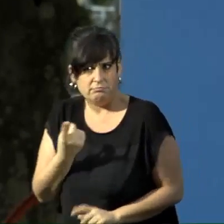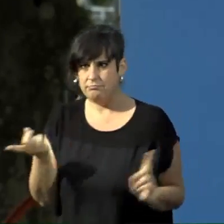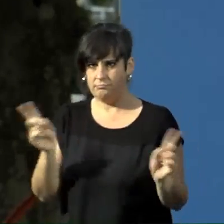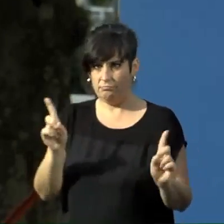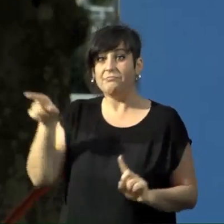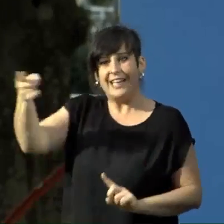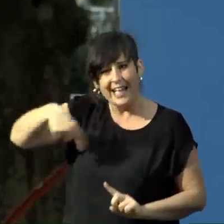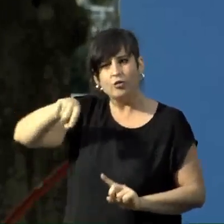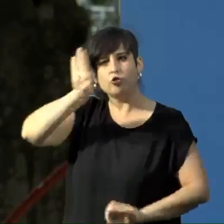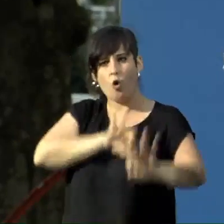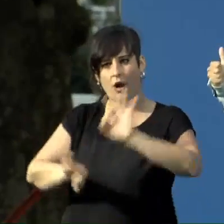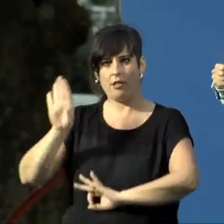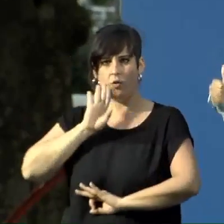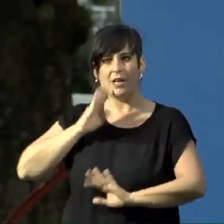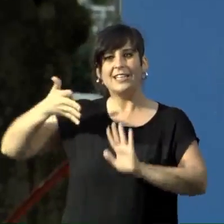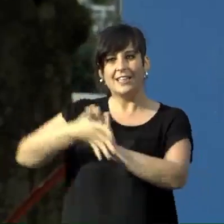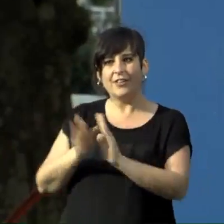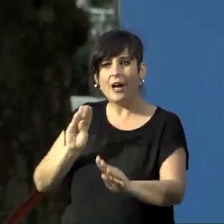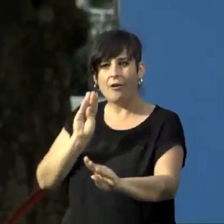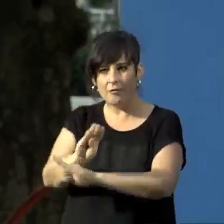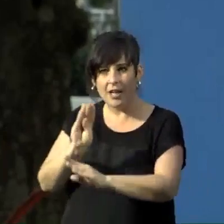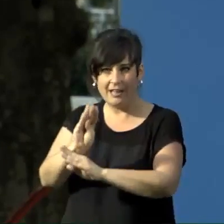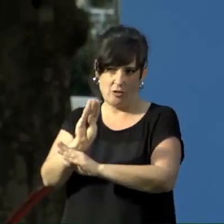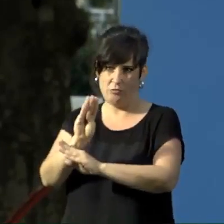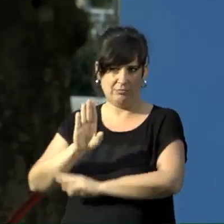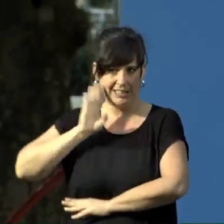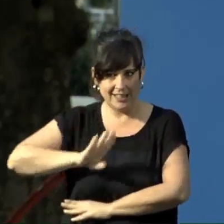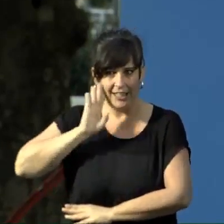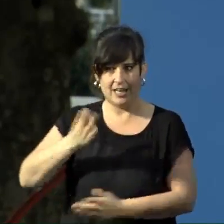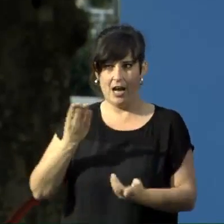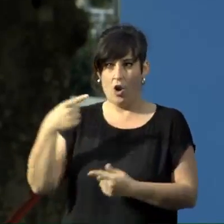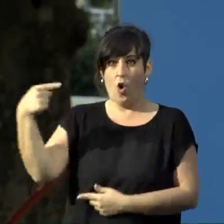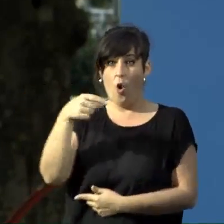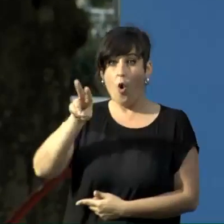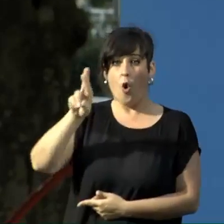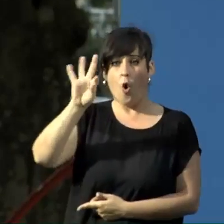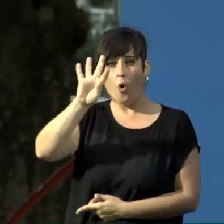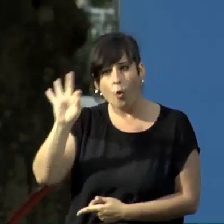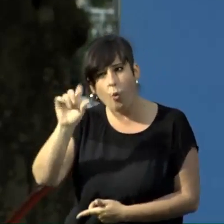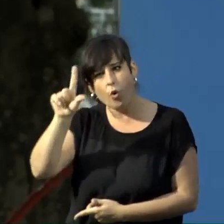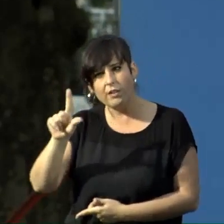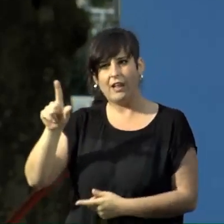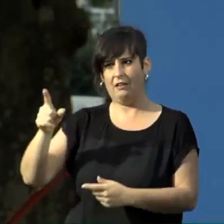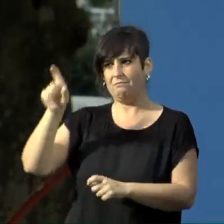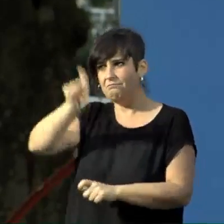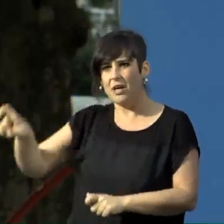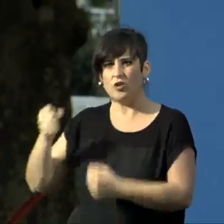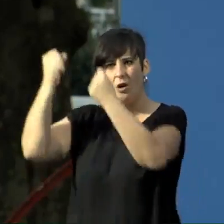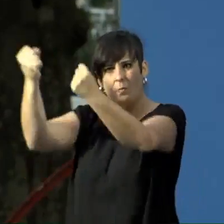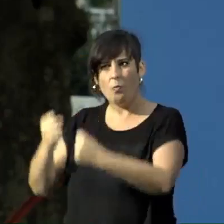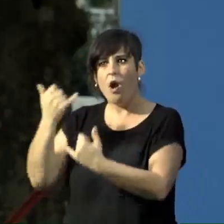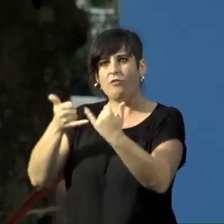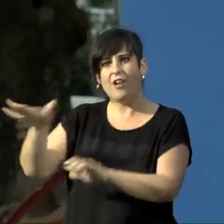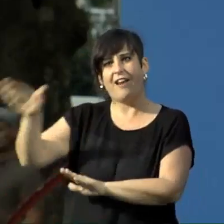criminal. O PP é financiación ilegal. É a Gürtel. O PP son os seus dirixentes detidos por defraudar, malversar.